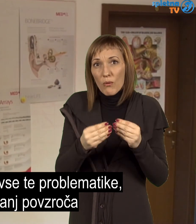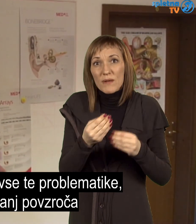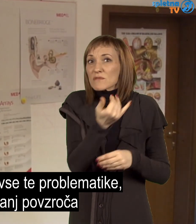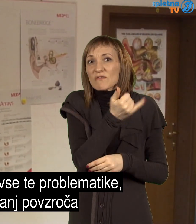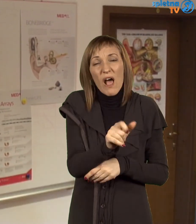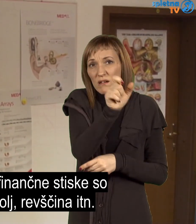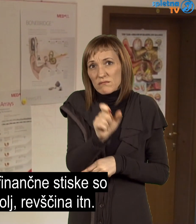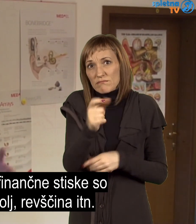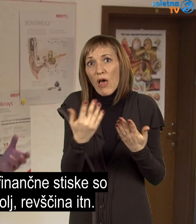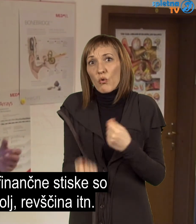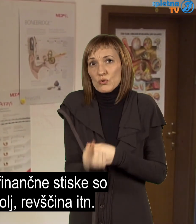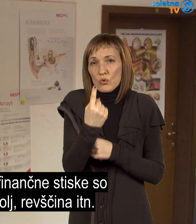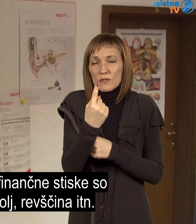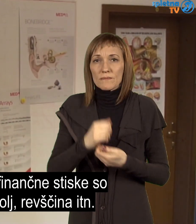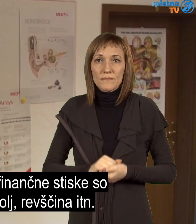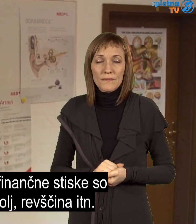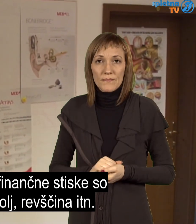ali manj povzroča osamljenost, ali pa